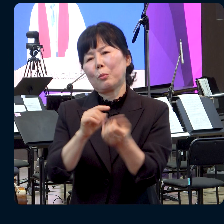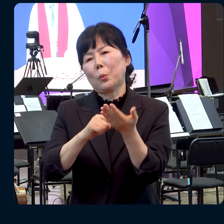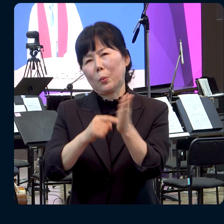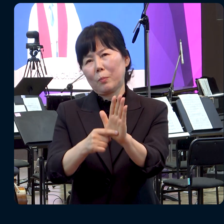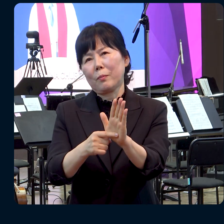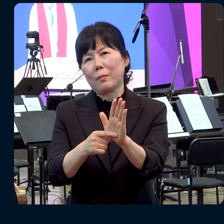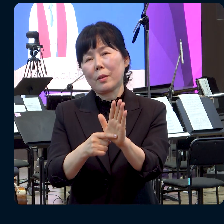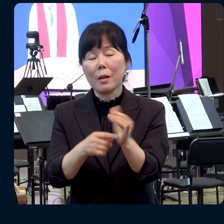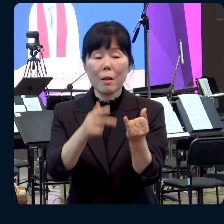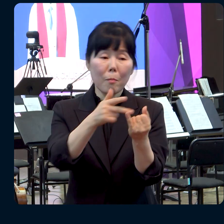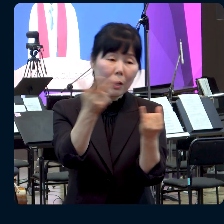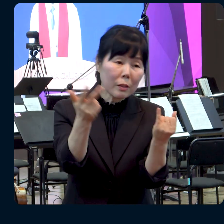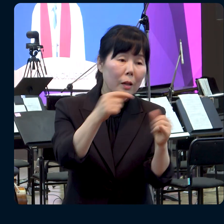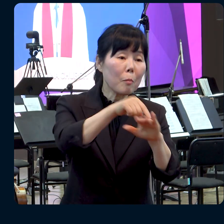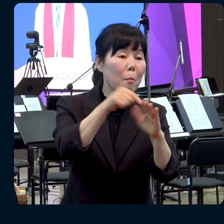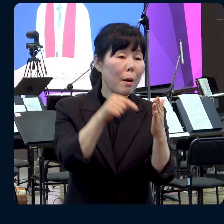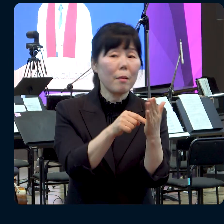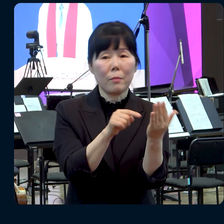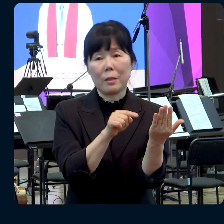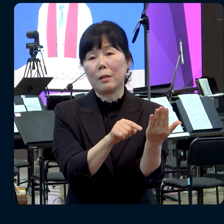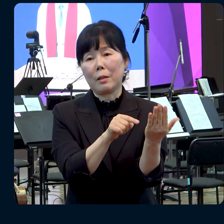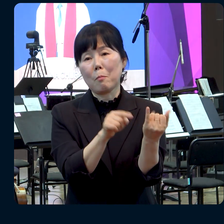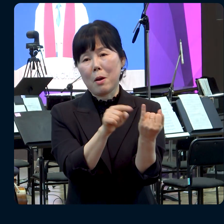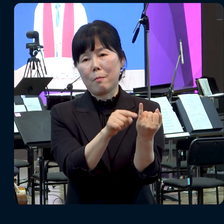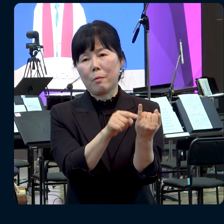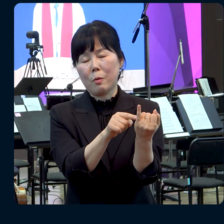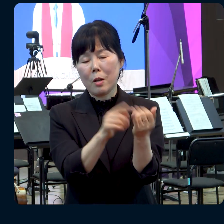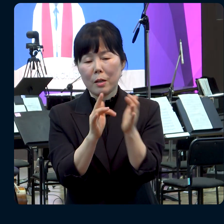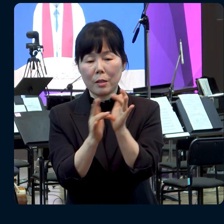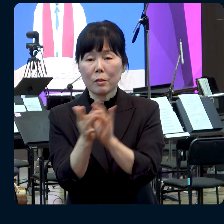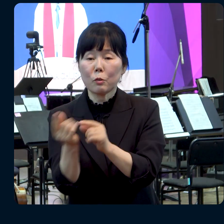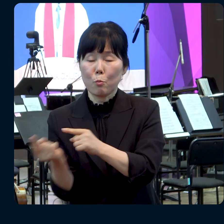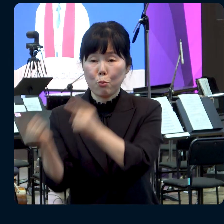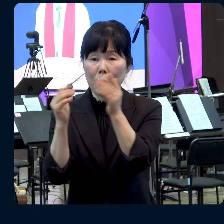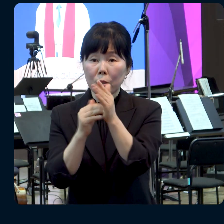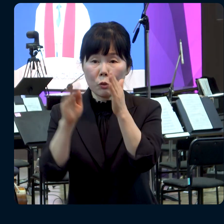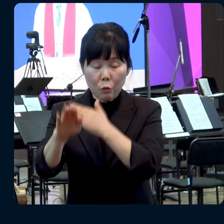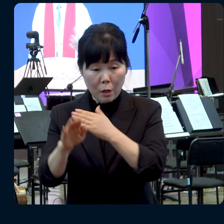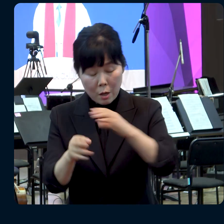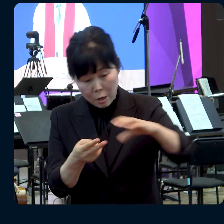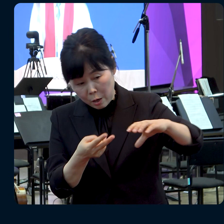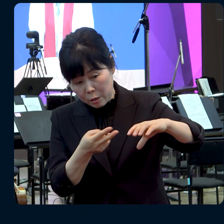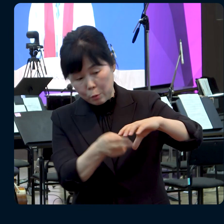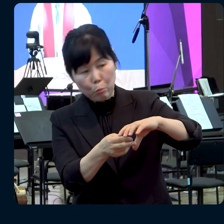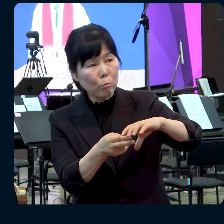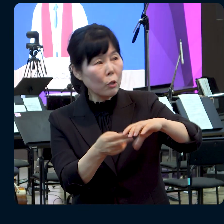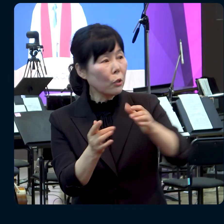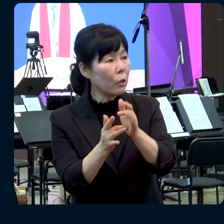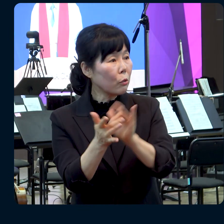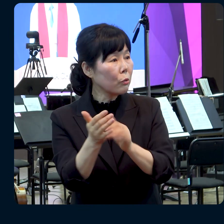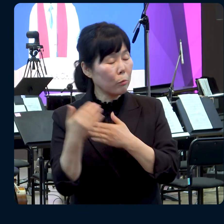이런 막달라 마리아의 마음은요, 예수님이 부활하신 그 빈 무덤에 갔을 때 그대로 드러납니다.